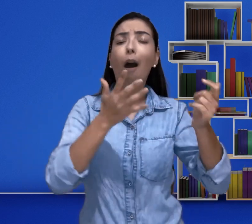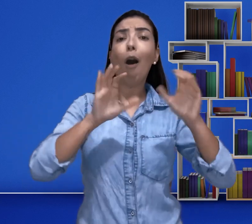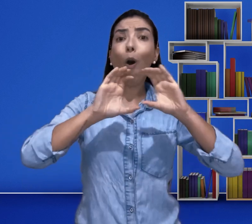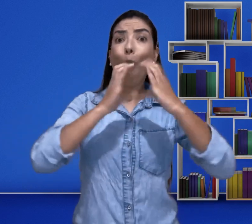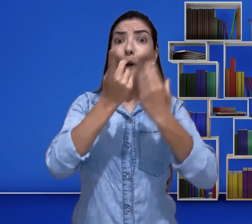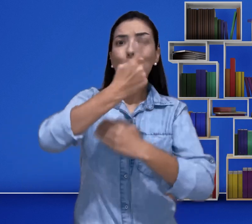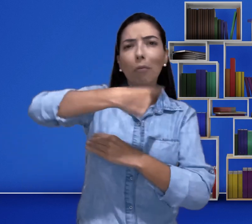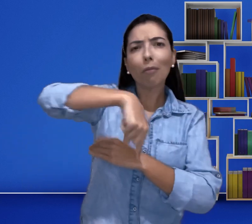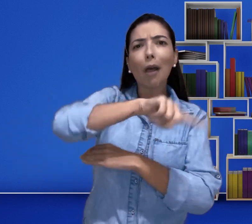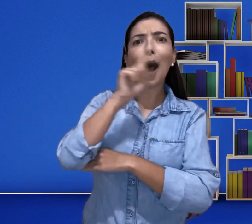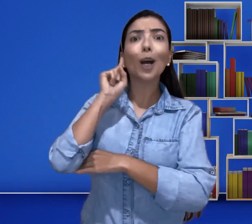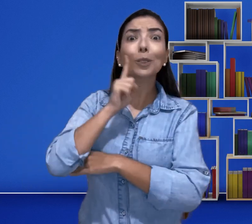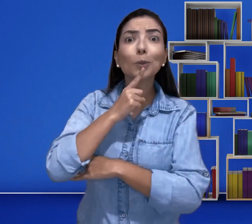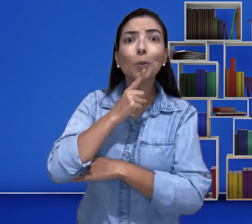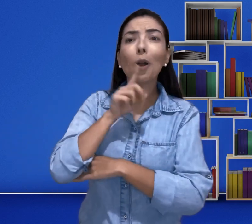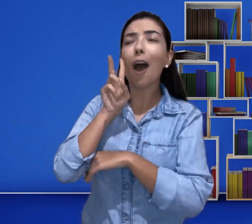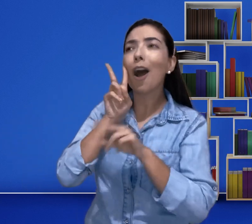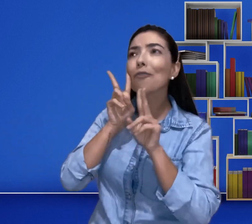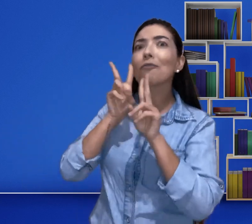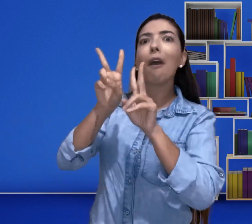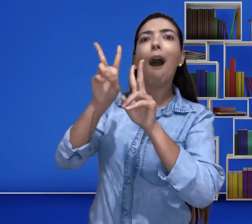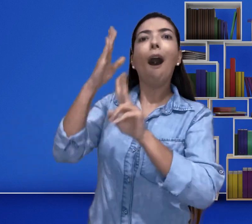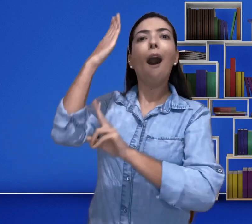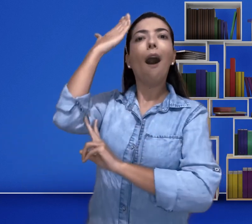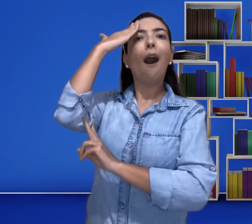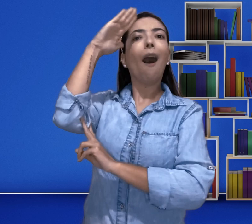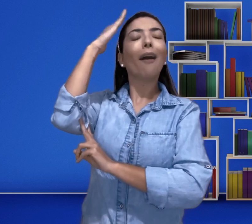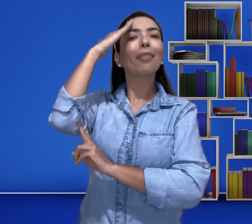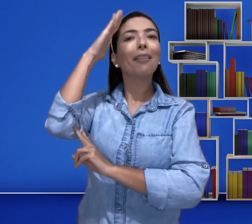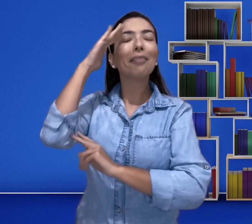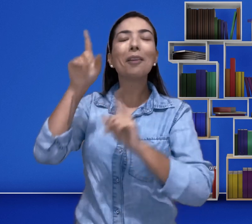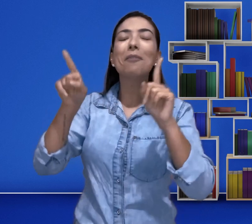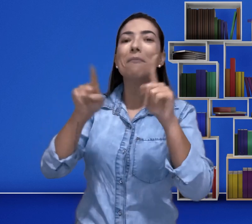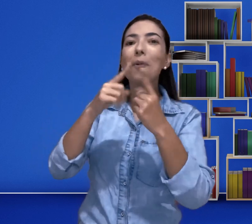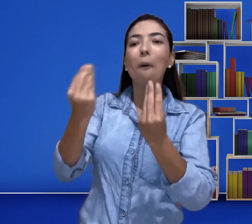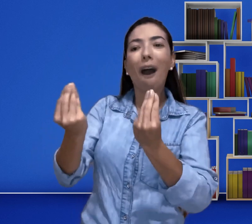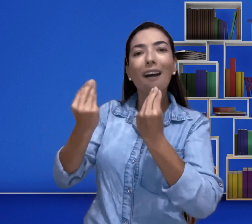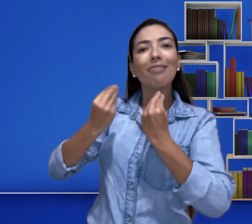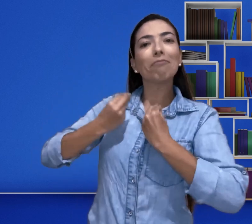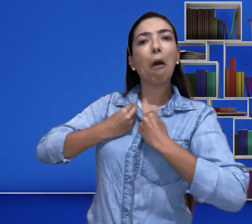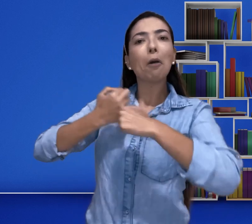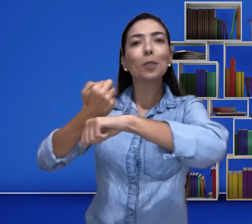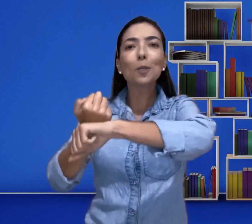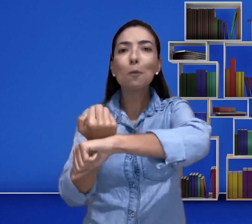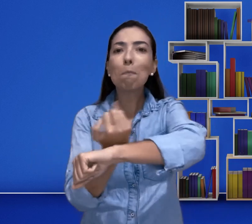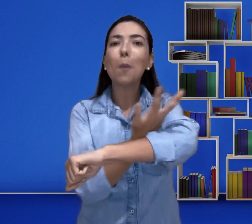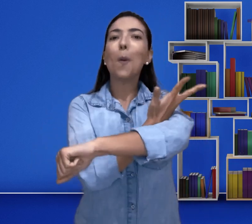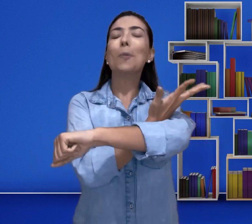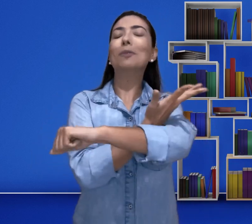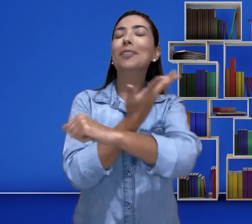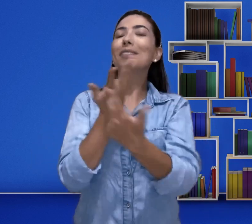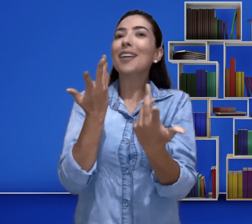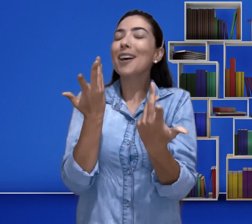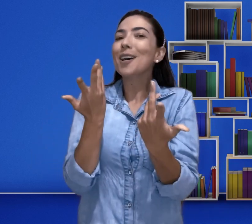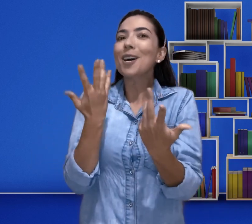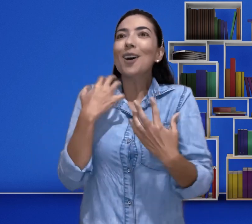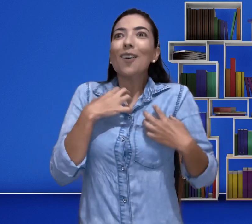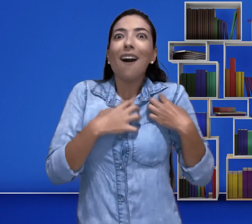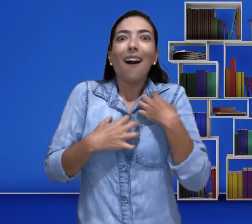E a comunidade surda vai ver e vai conseguir compreender, vai sentir emoção ao assistir a